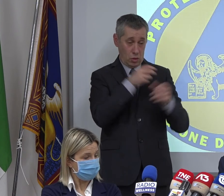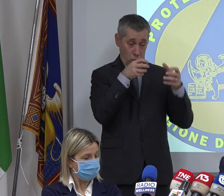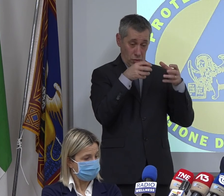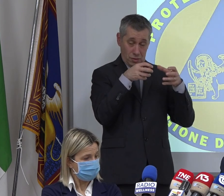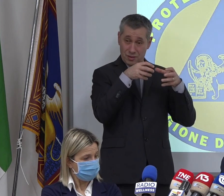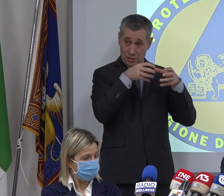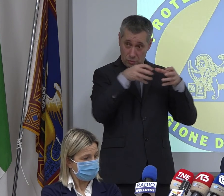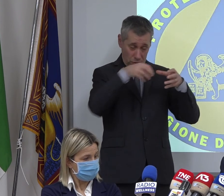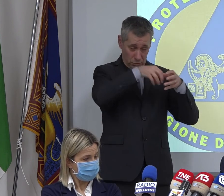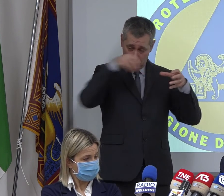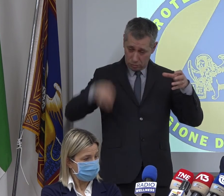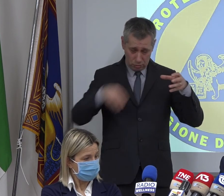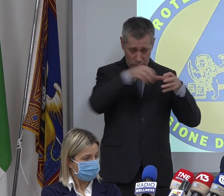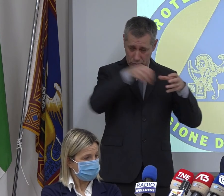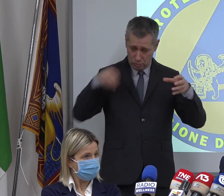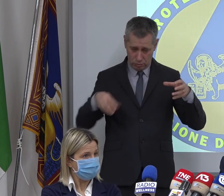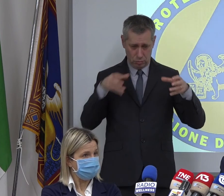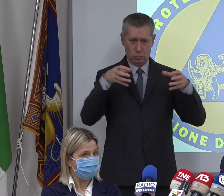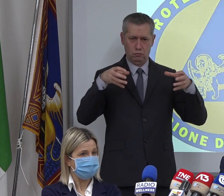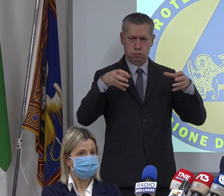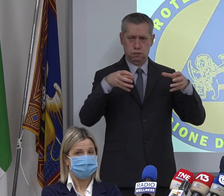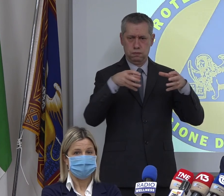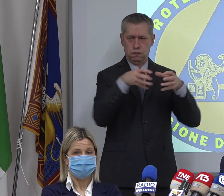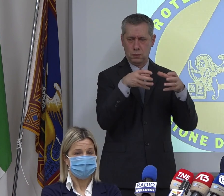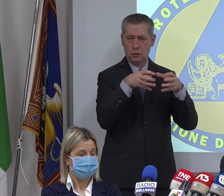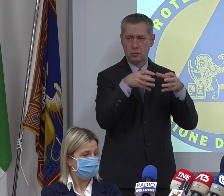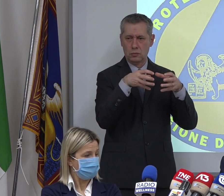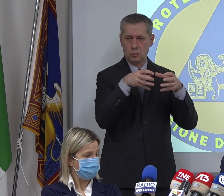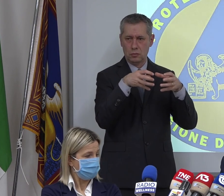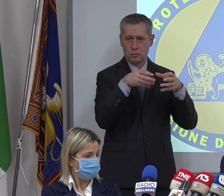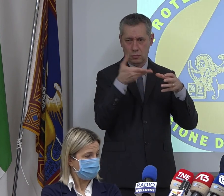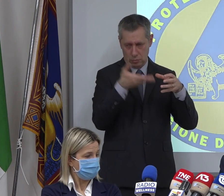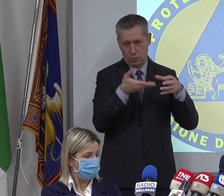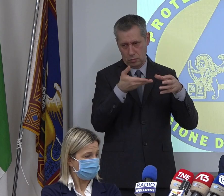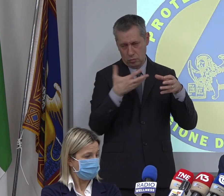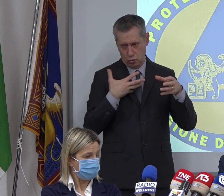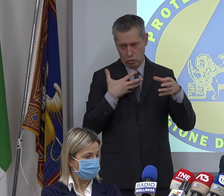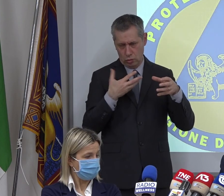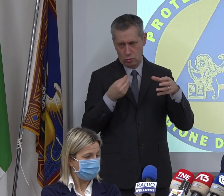categorie dalla categoria altro, abbiamo molto ridimensionato e trovato una spiegazione a tutto il problema.